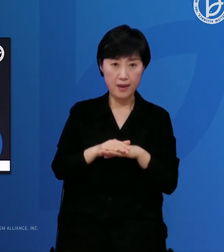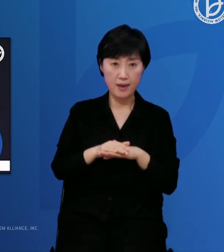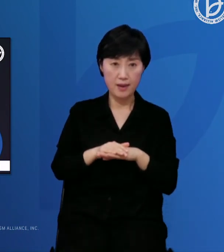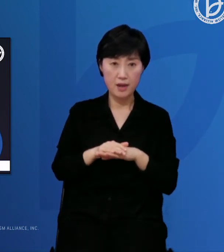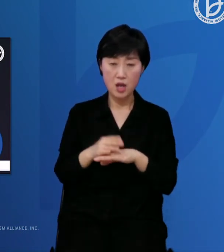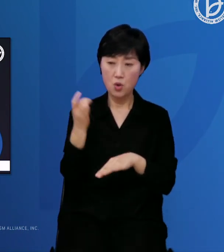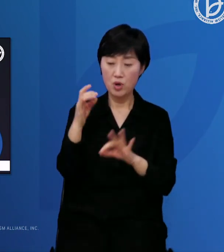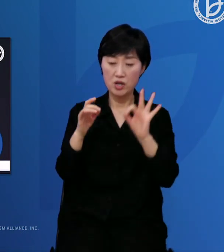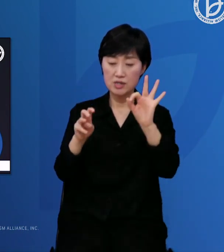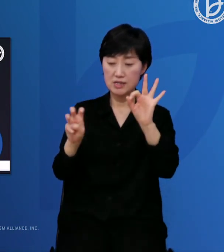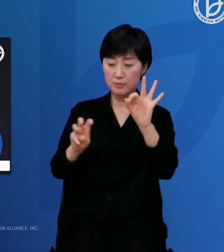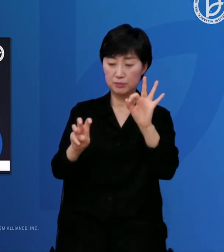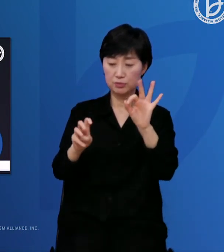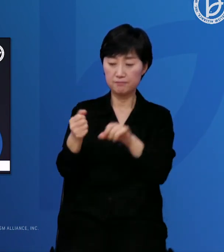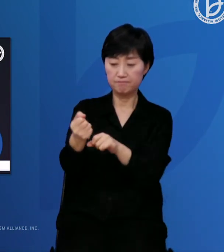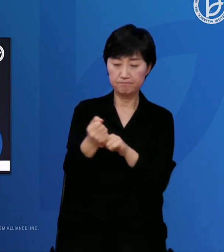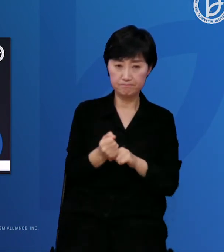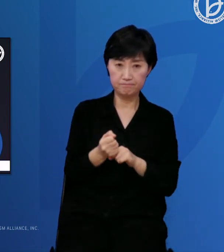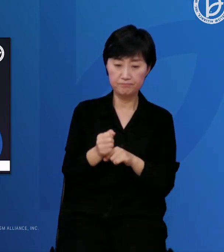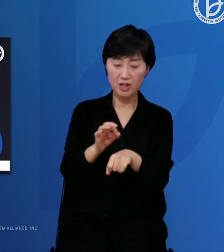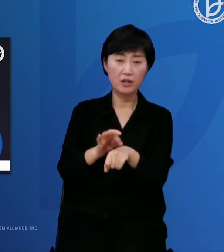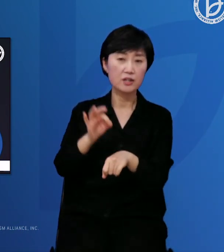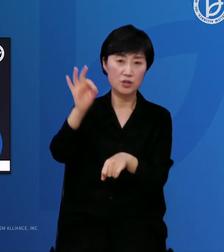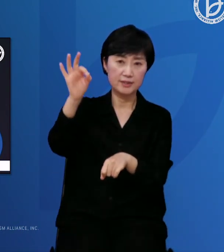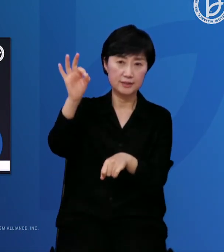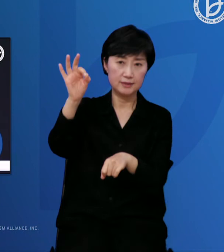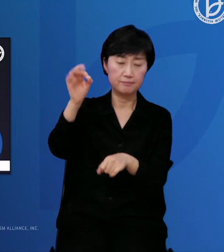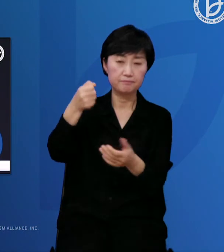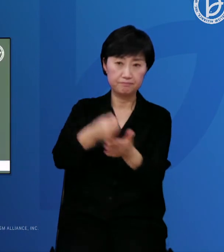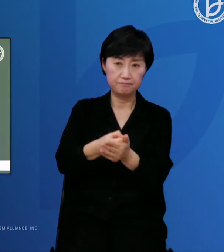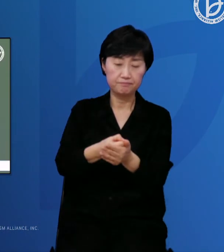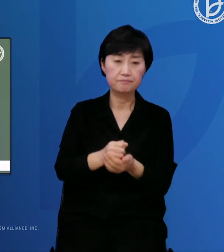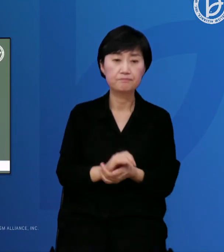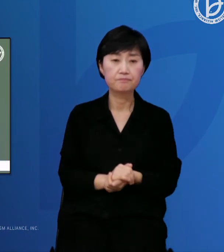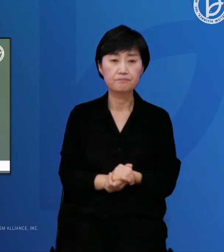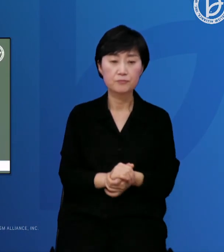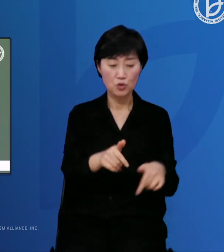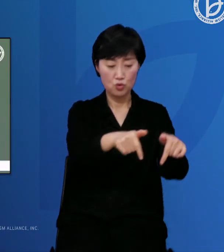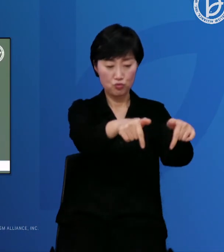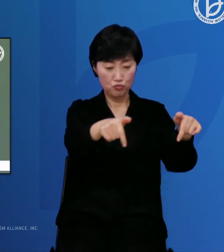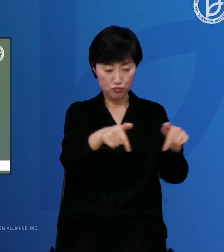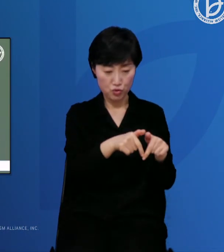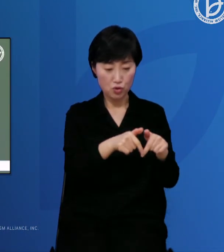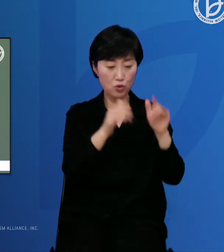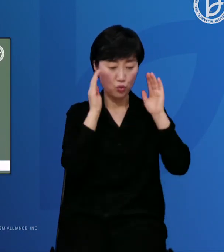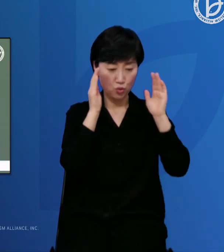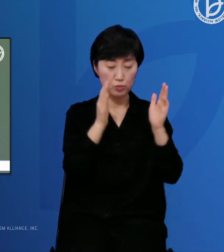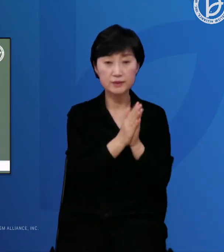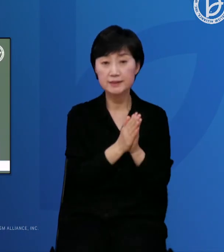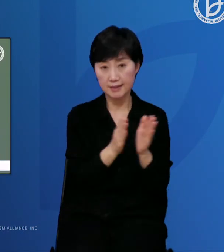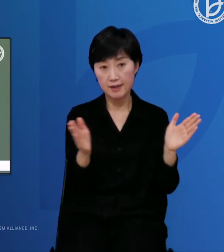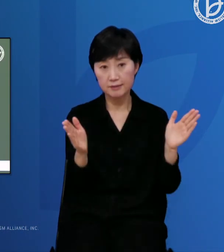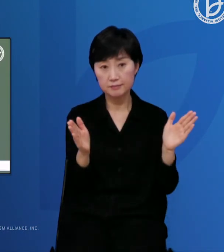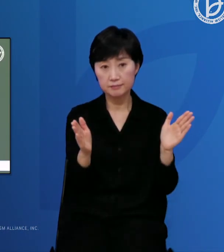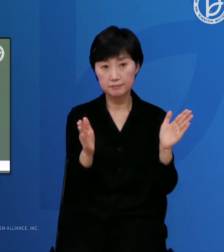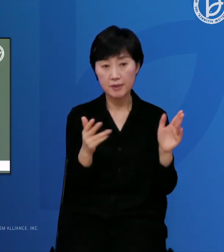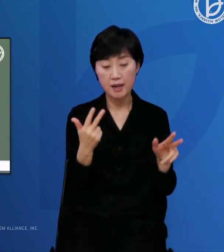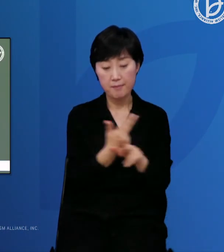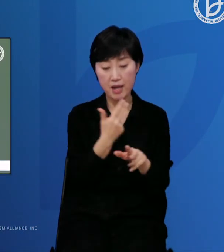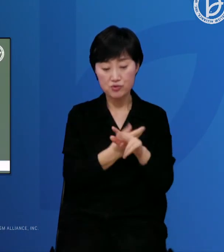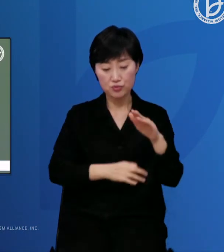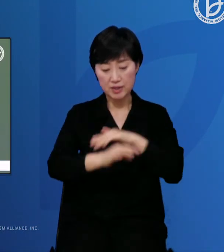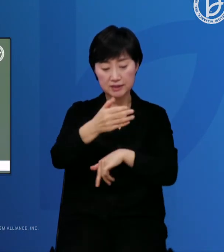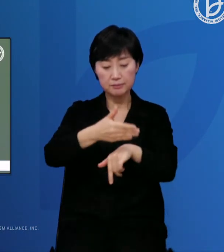10시 30분에서 오전 10시로 앞당겨집니다. 또 구역공과 메시지가 다시 시작돼 매주일